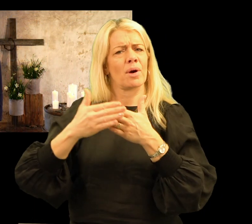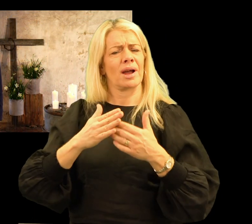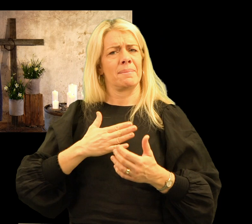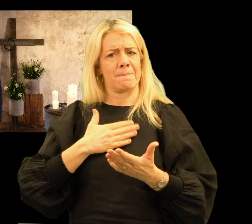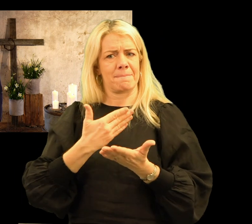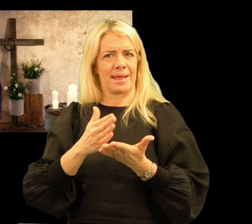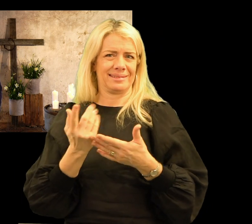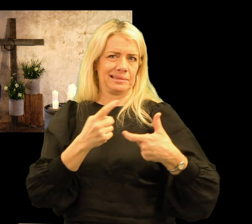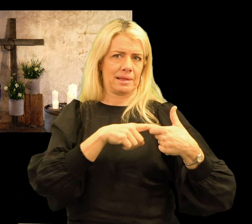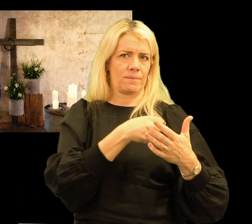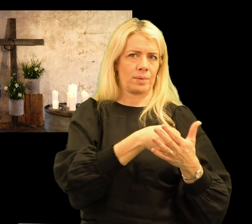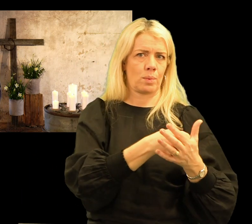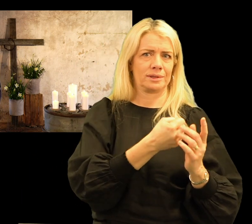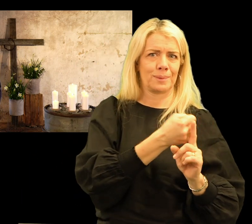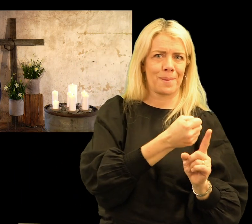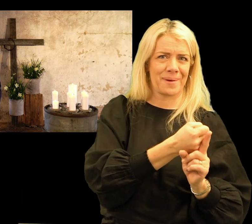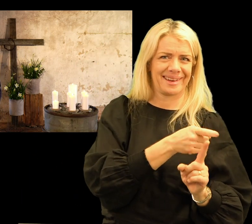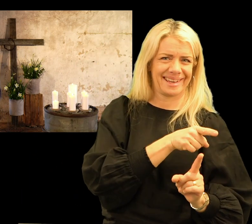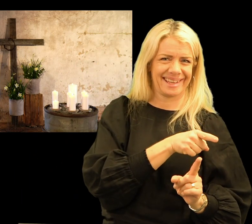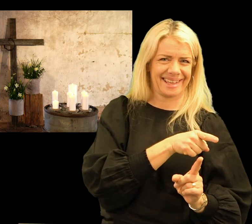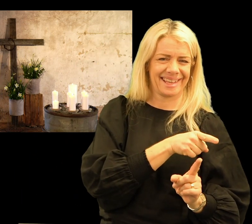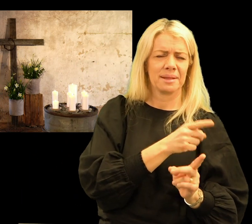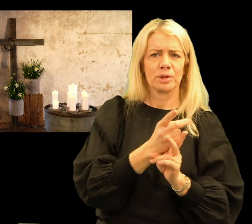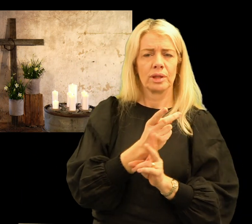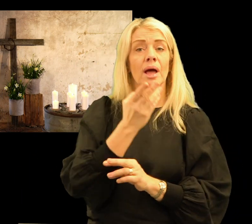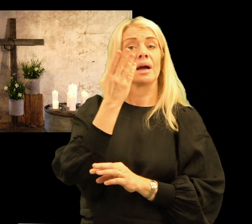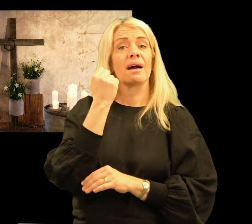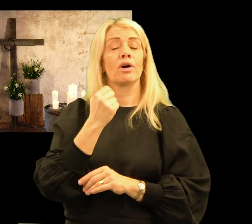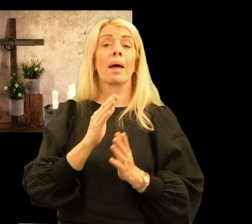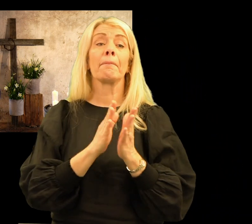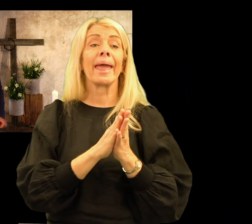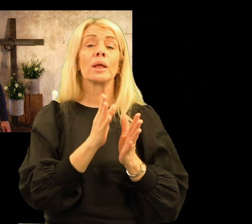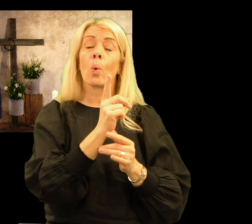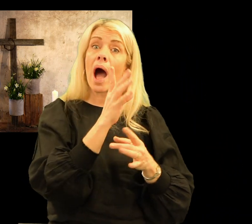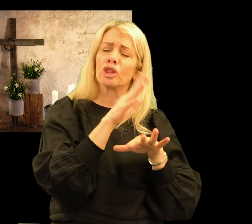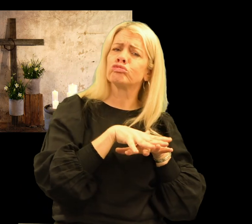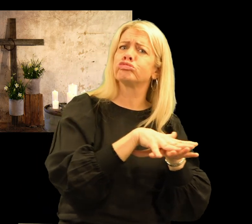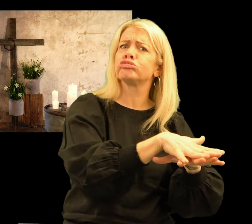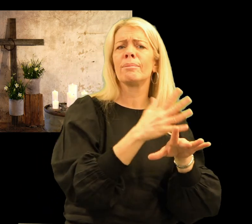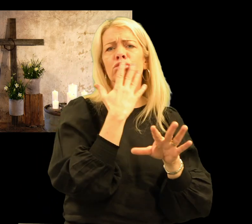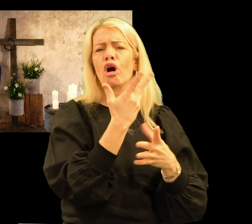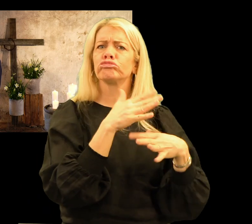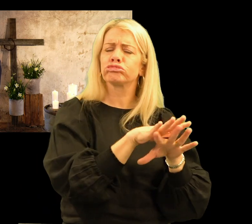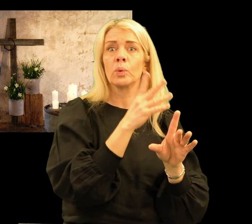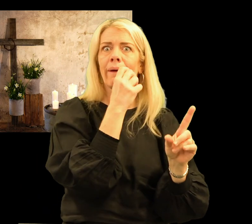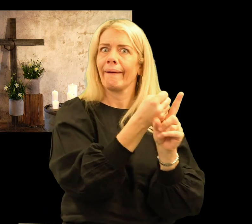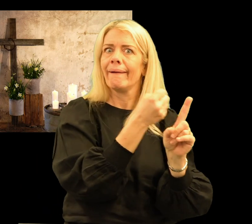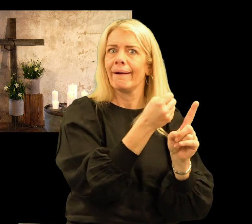Tillbaka till min berättelse om att vara ÖSK-supporter. Det går alltså att vara antingen en medgångssupporter eller en verklig